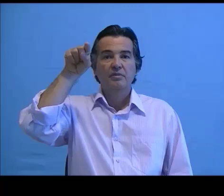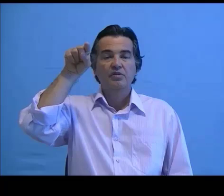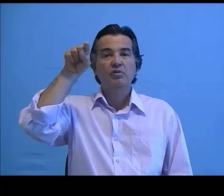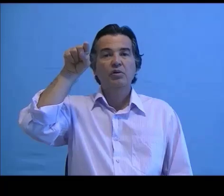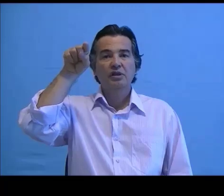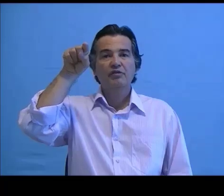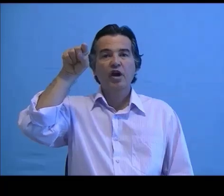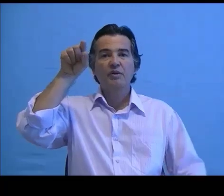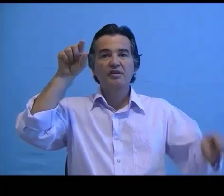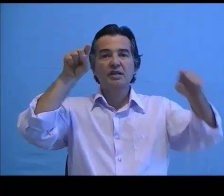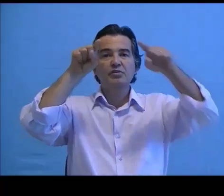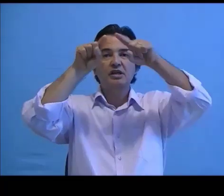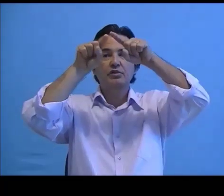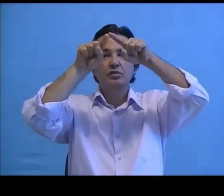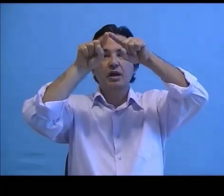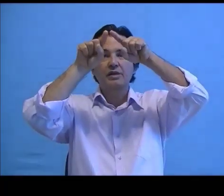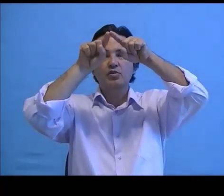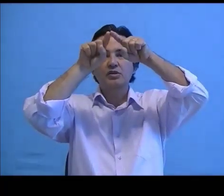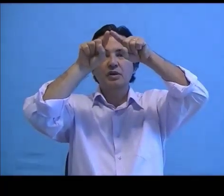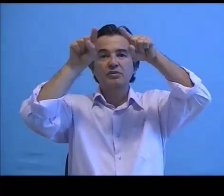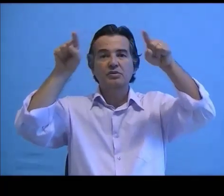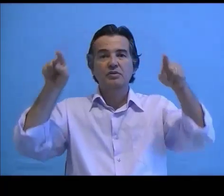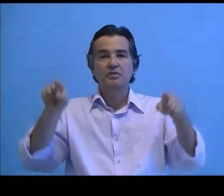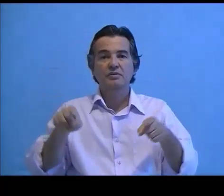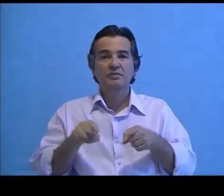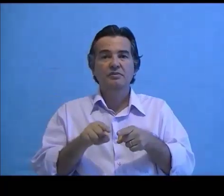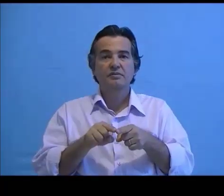De uma outra forma, você usando as duas mãos.